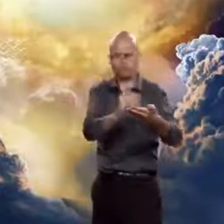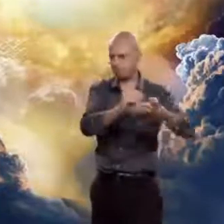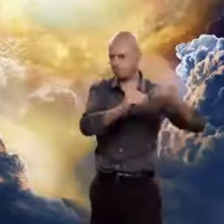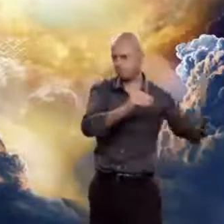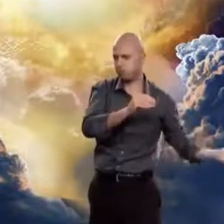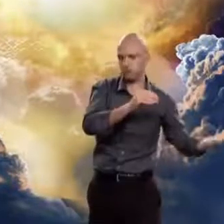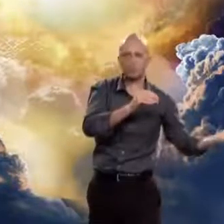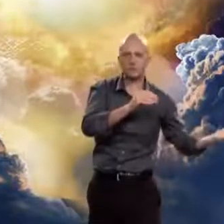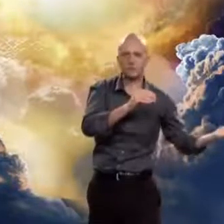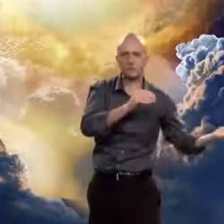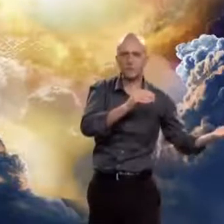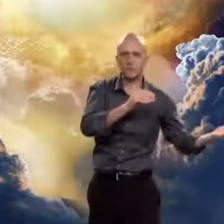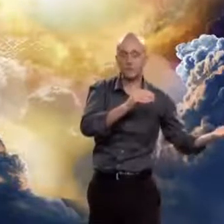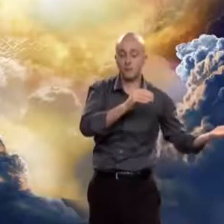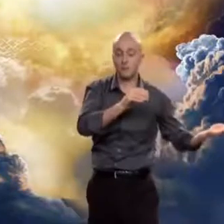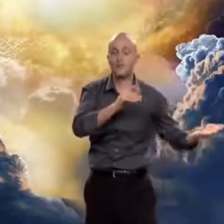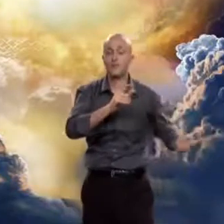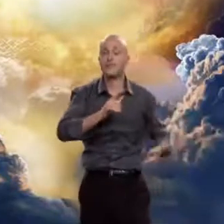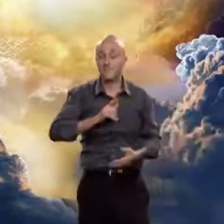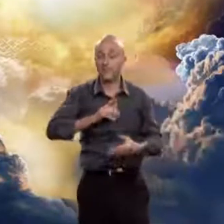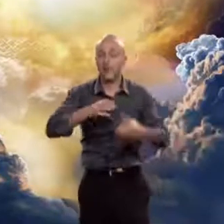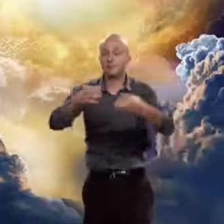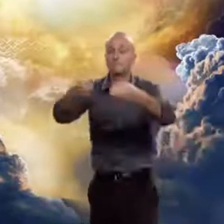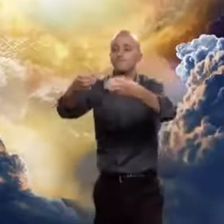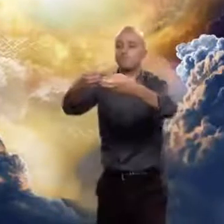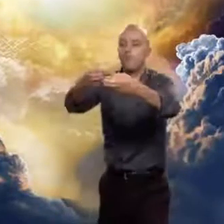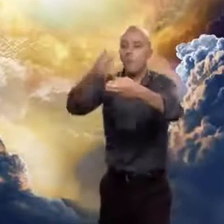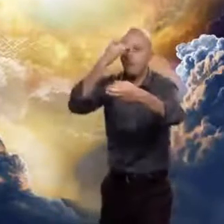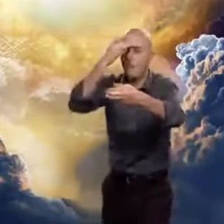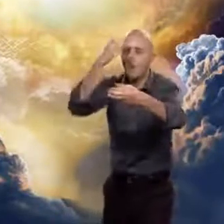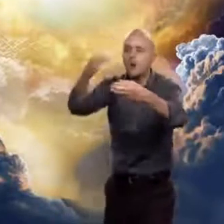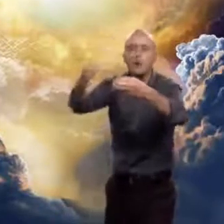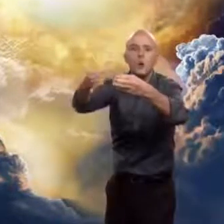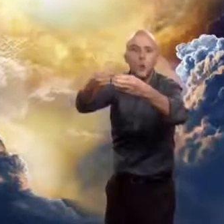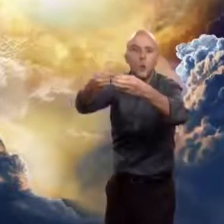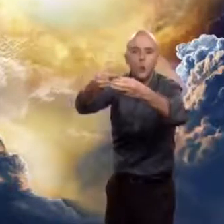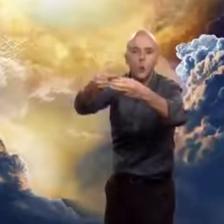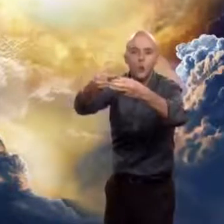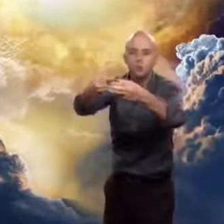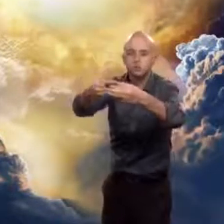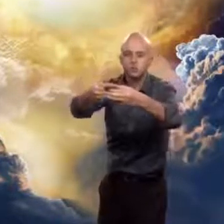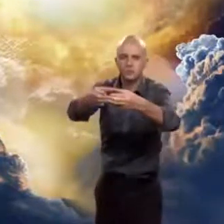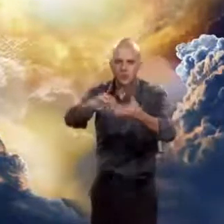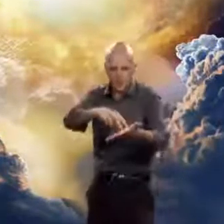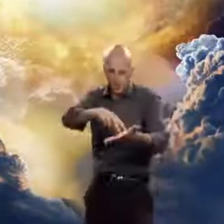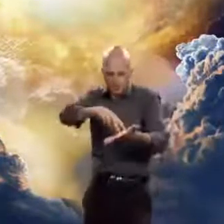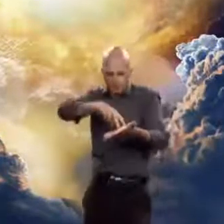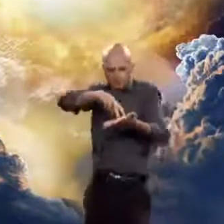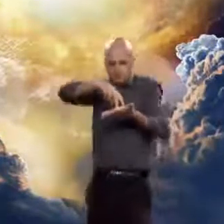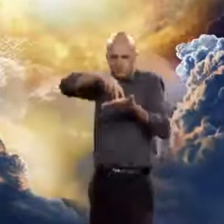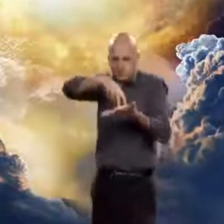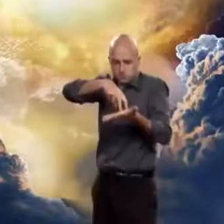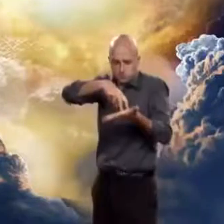doutrina. Devemos exigir um assim diz o Senhor. Satanás leva o povo a olhar para os líderes